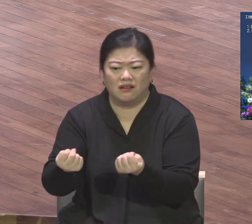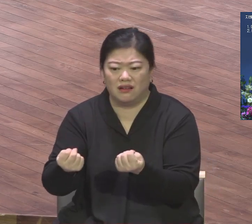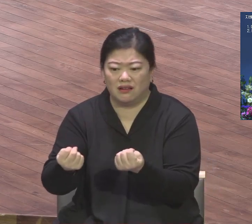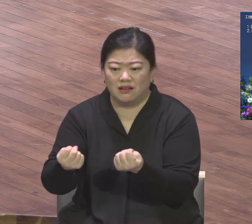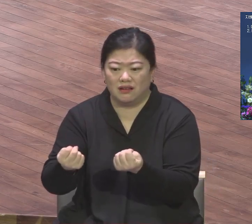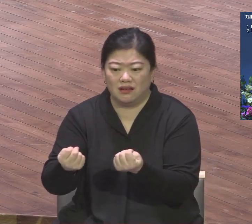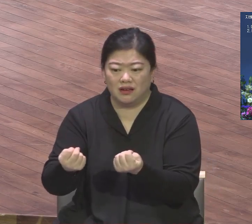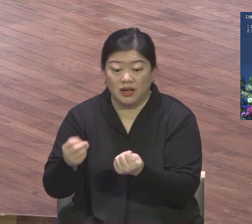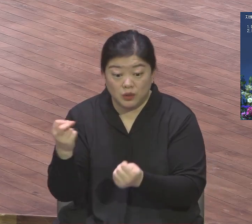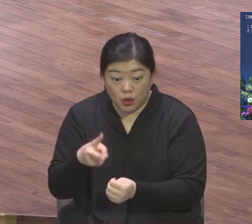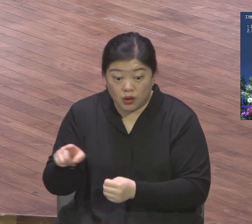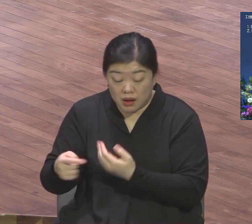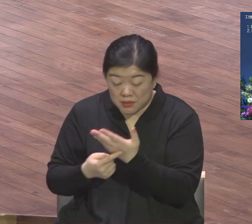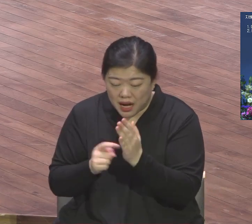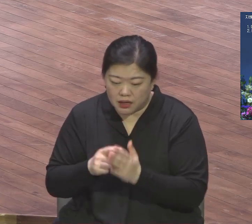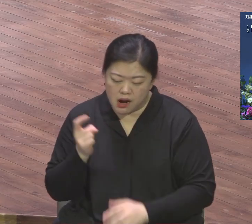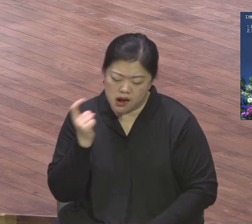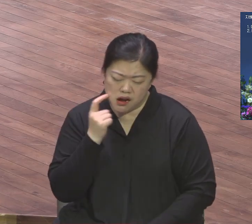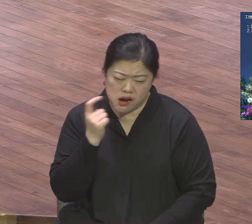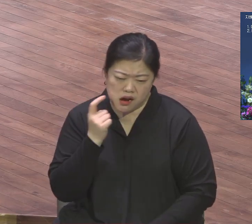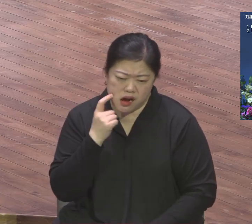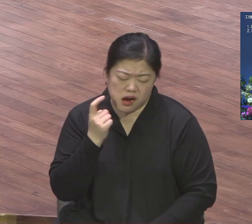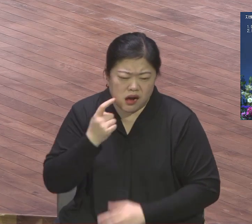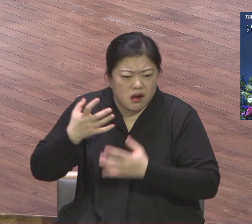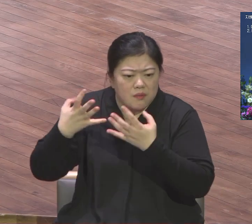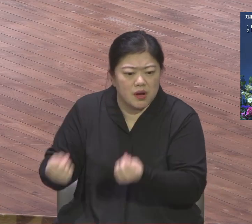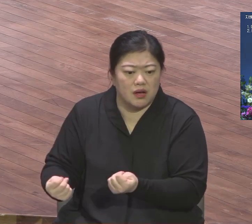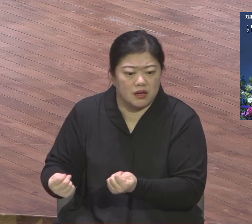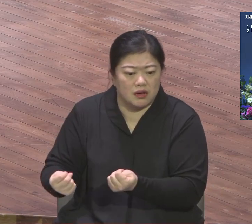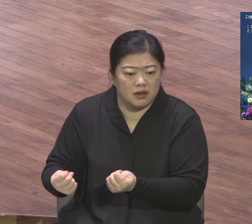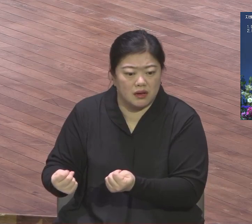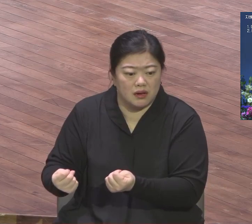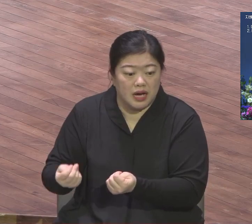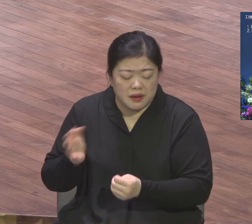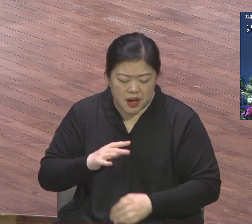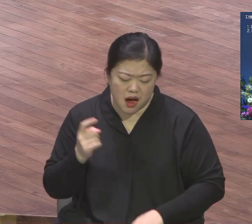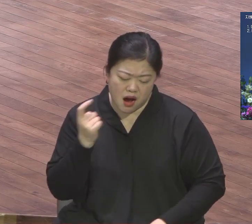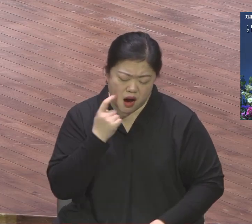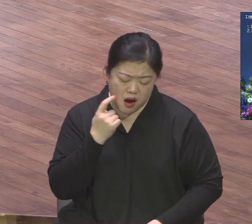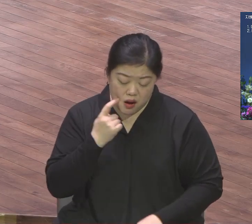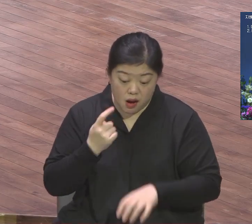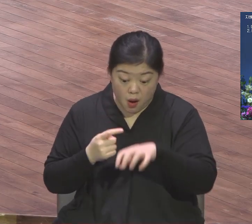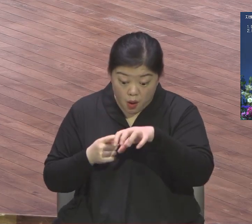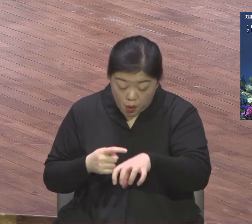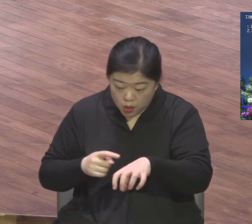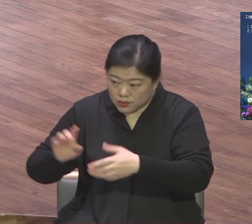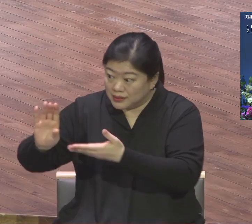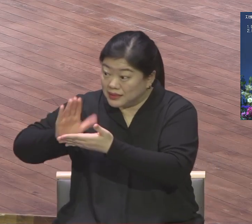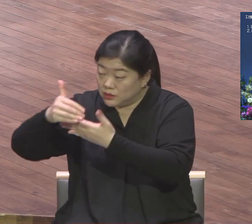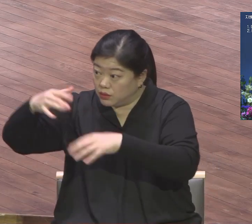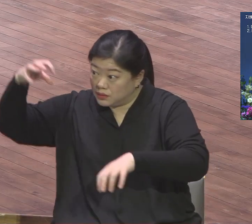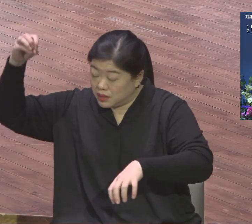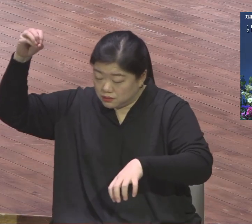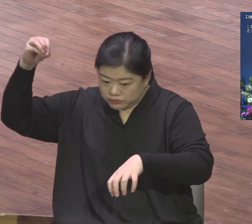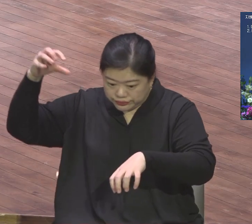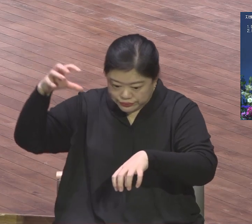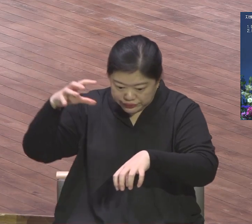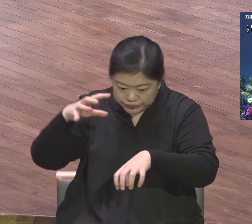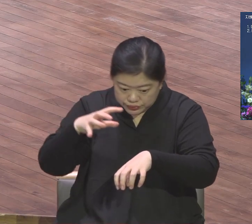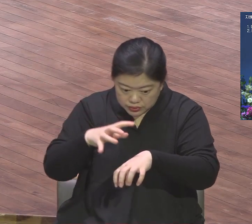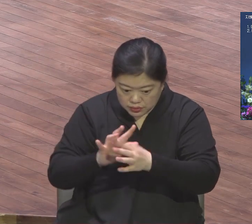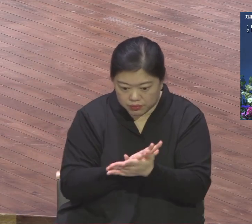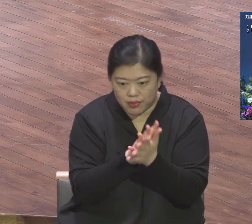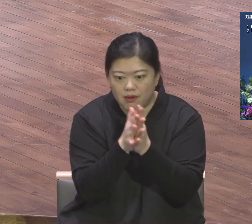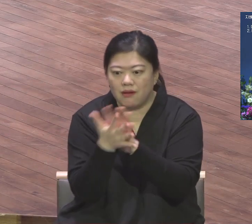이런 거짓되고 부패한 마음에 그리스도의 빛이 임하면 그 타락한 마음이, 그 거짓된 마음이